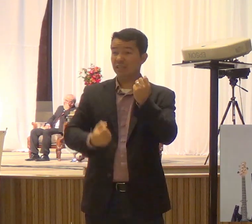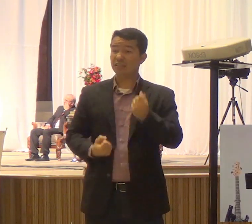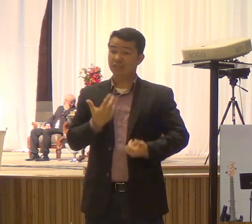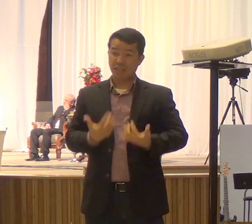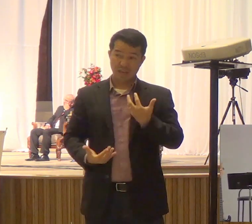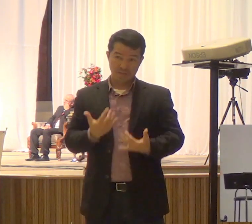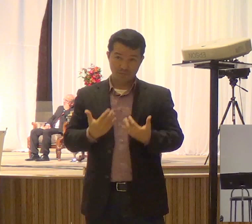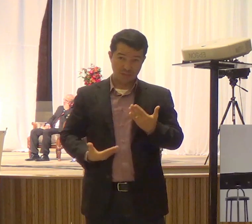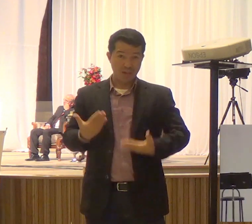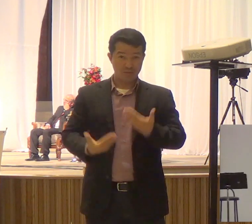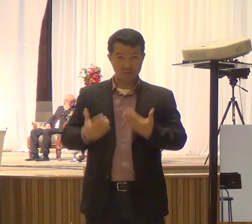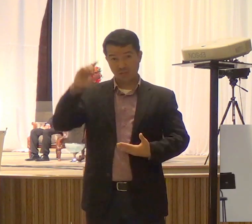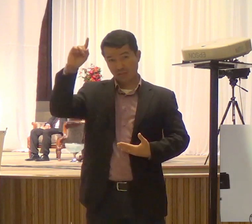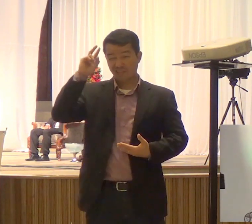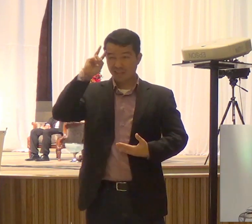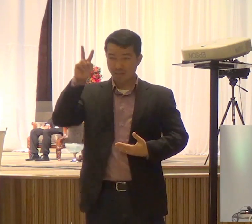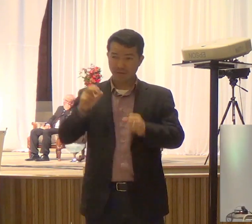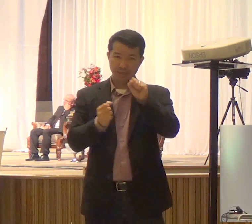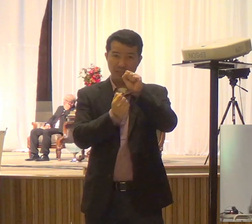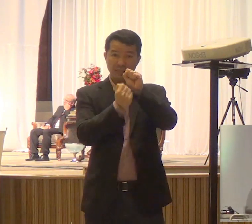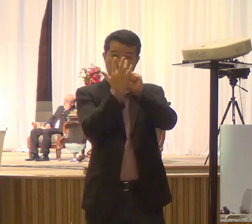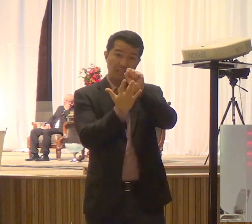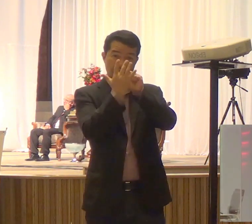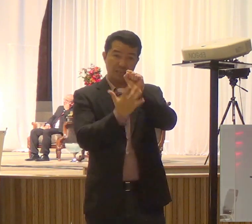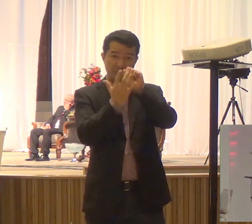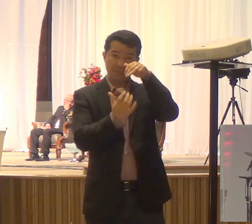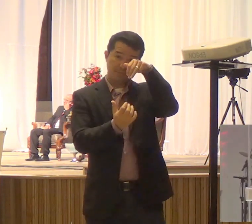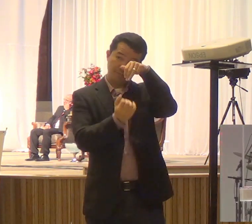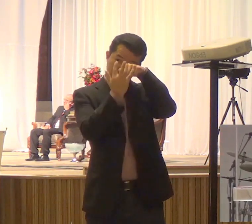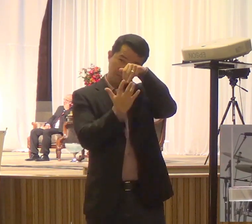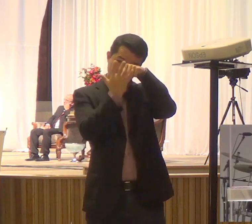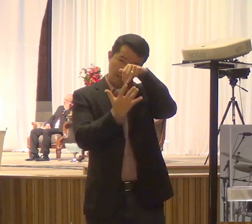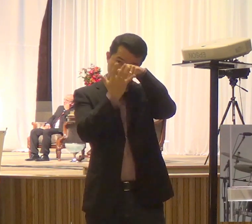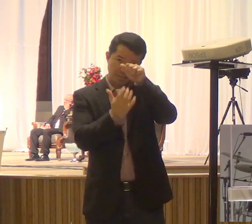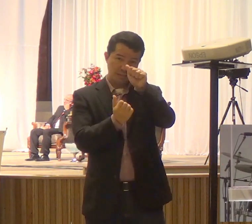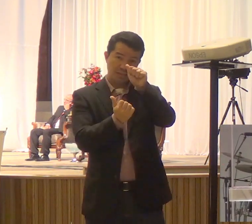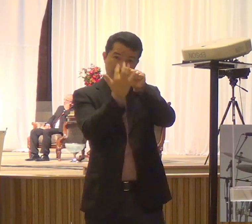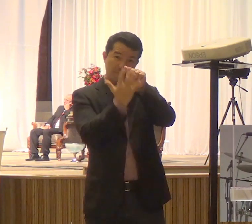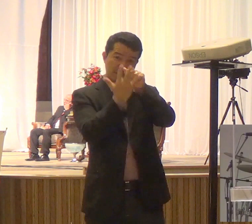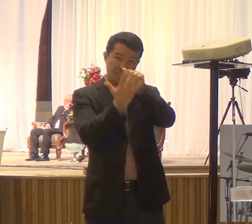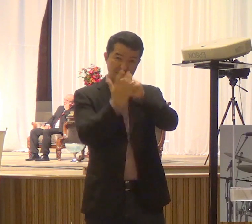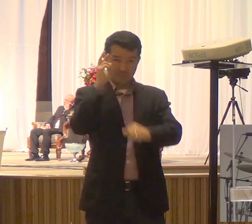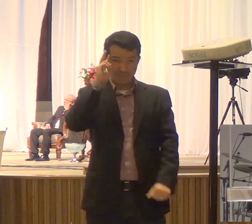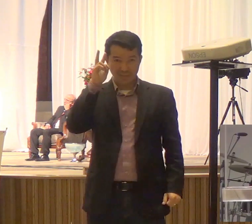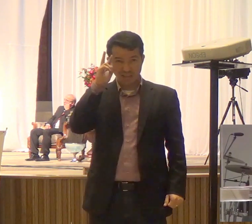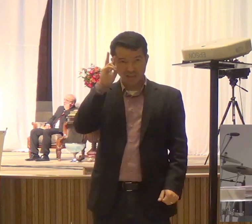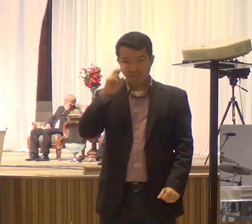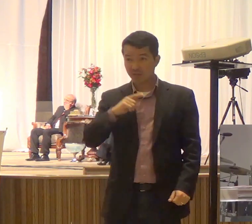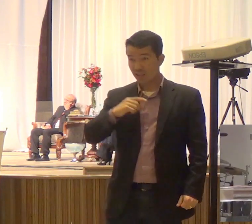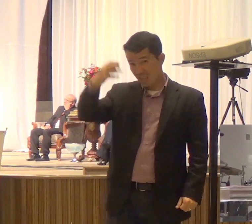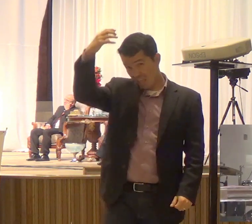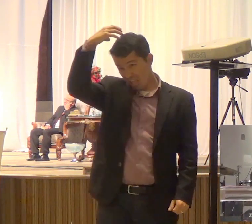Mesaque e Abednego, passam por um negócio chamado fornalha de fogo, né? E o mesmo rei, não é? O mesmo